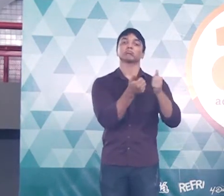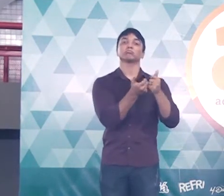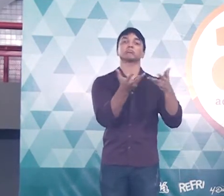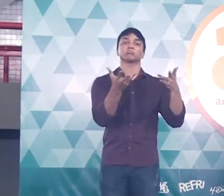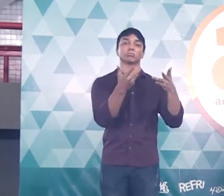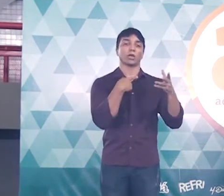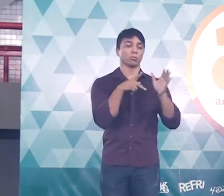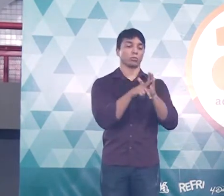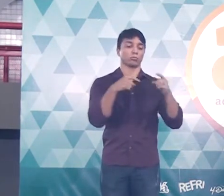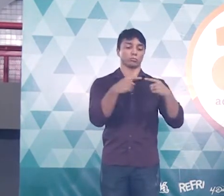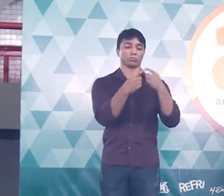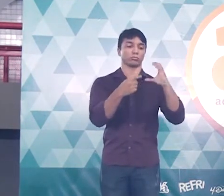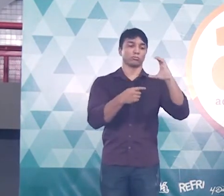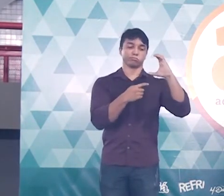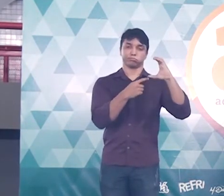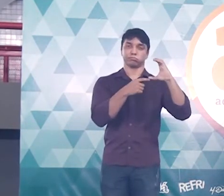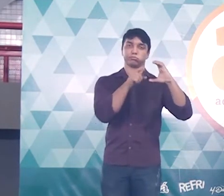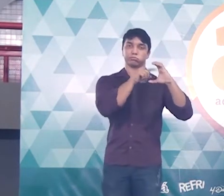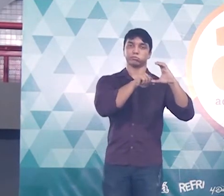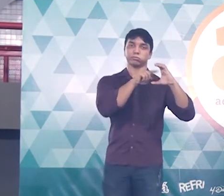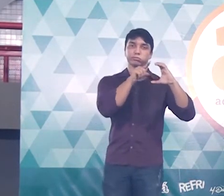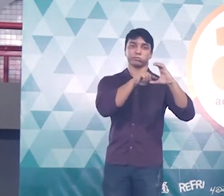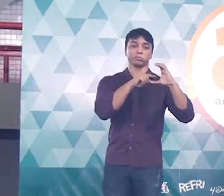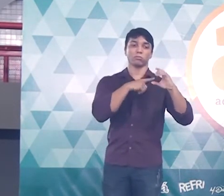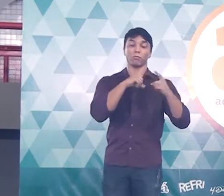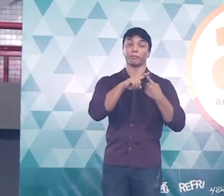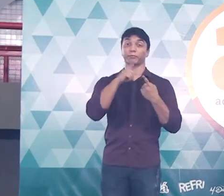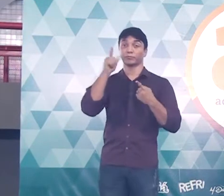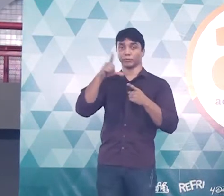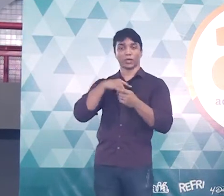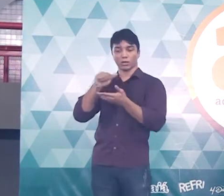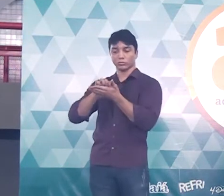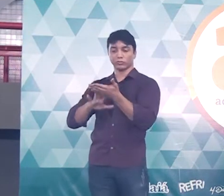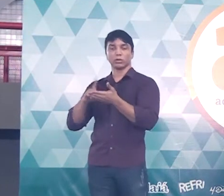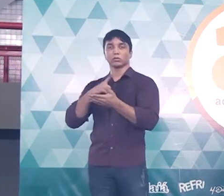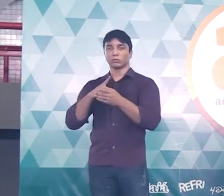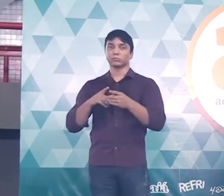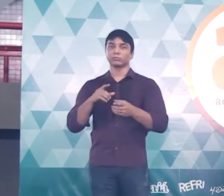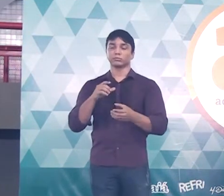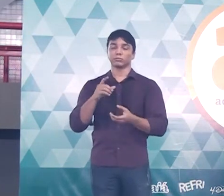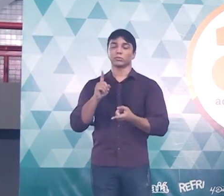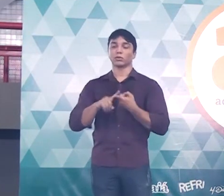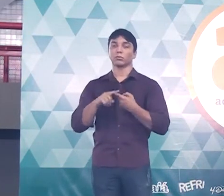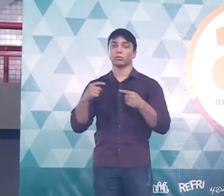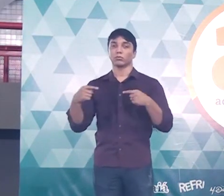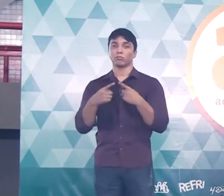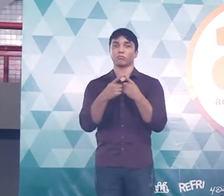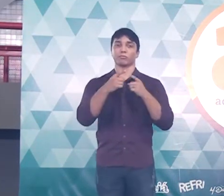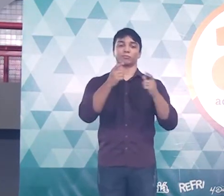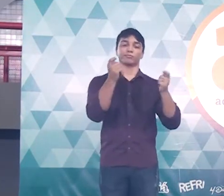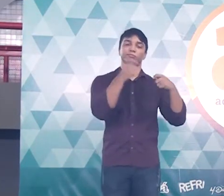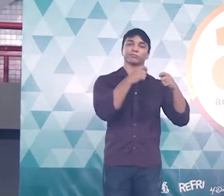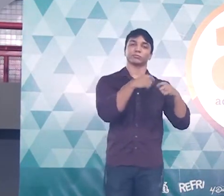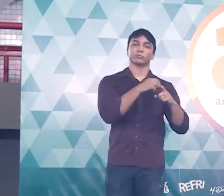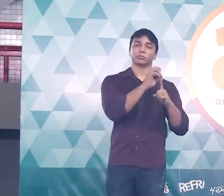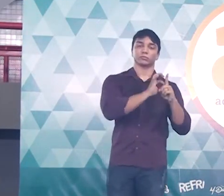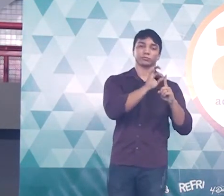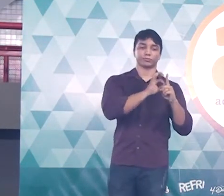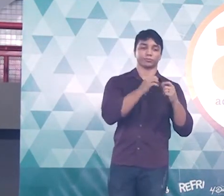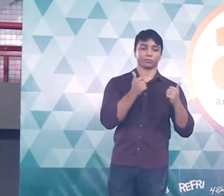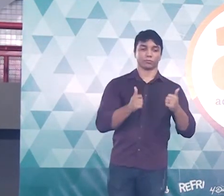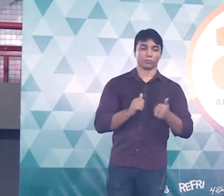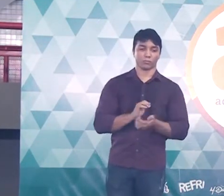uma questão sobre capacidade térmica lá nos exercícios. E a gente vai já comentar quando estivermos nas